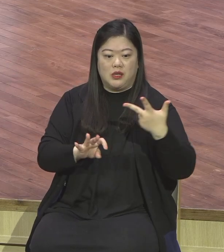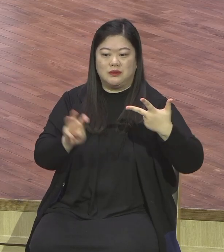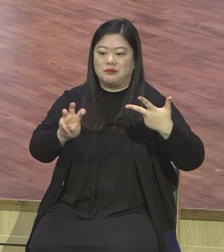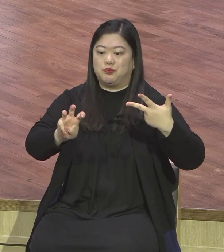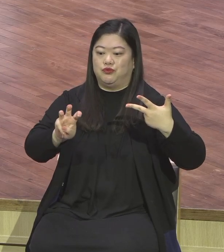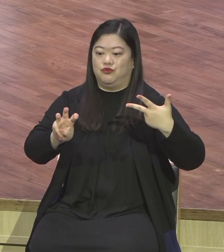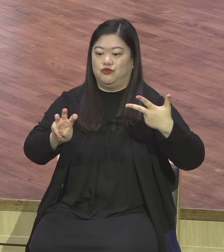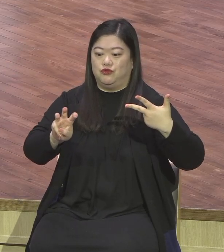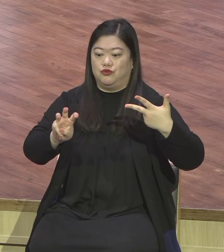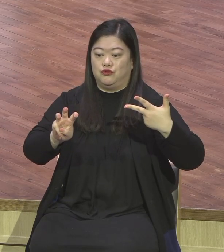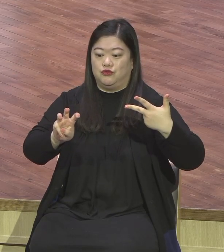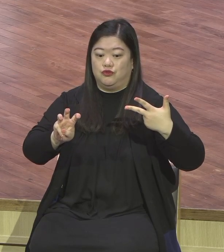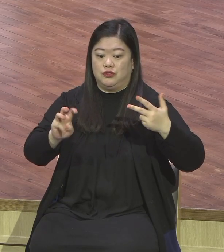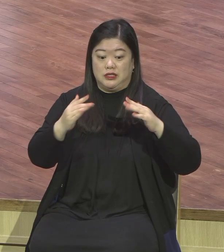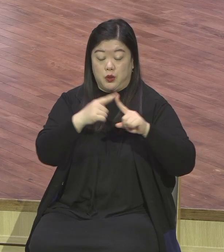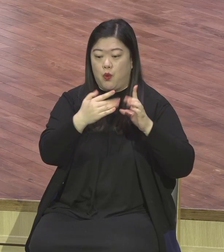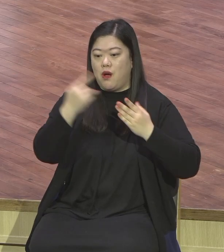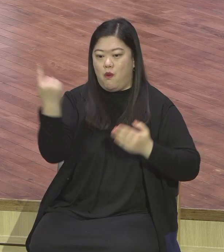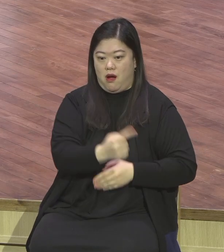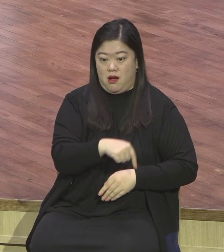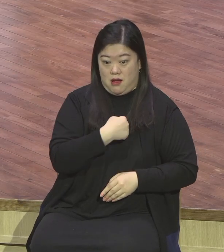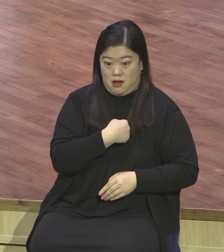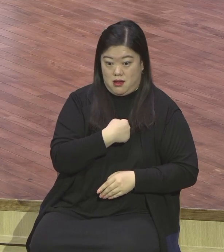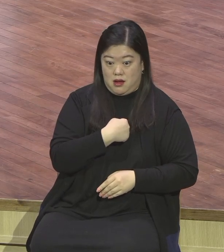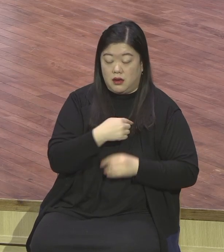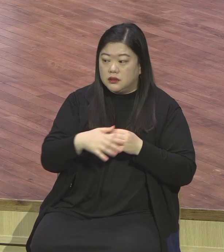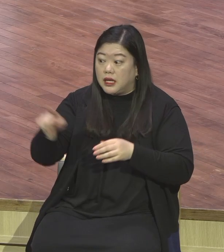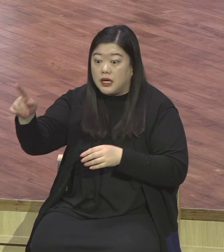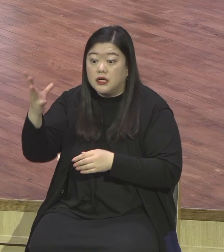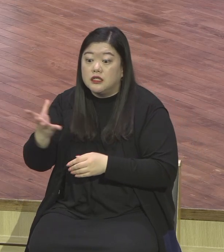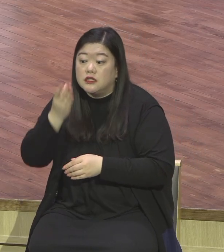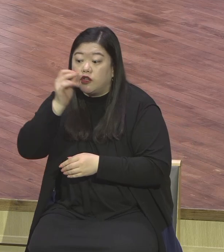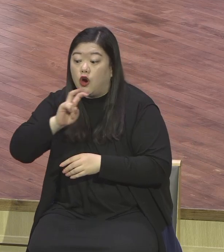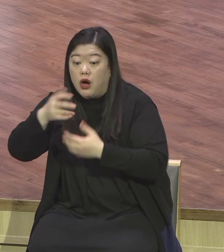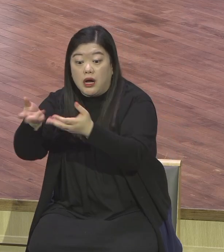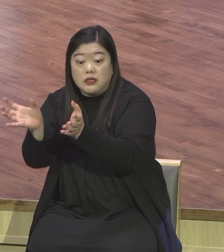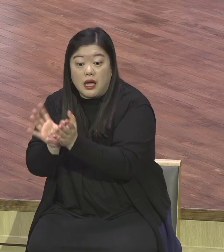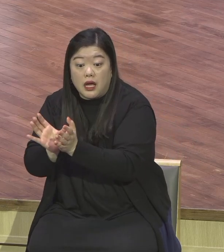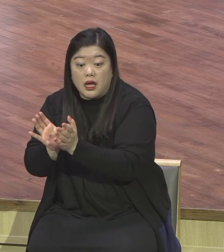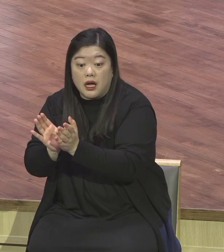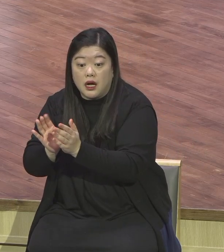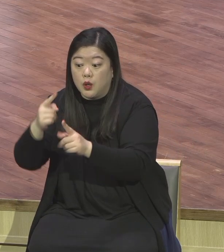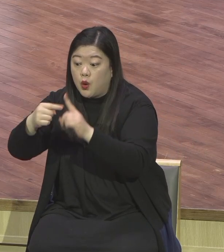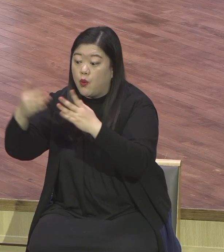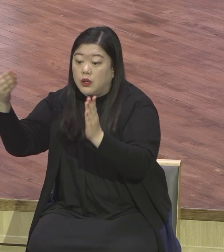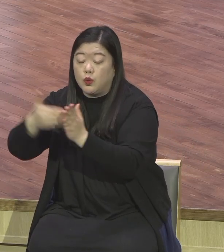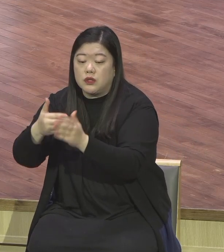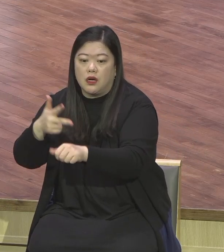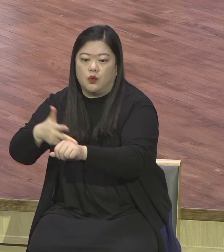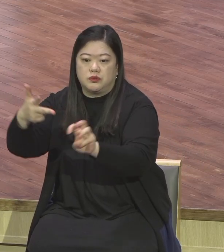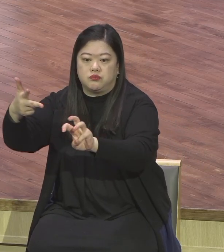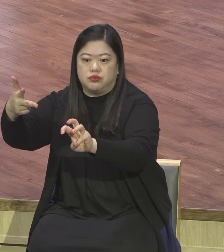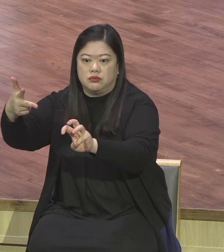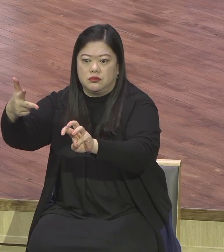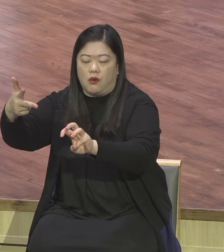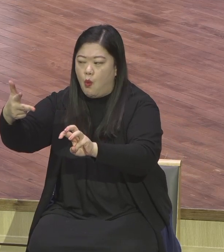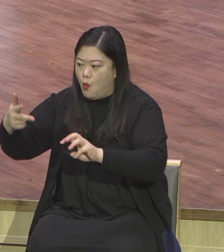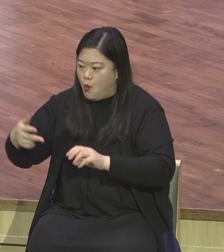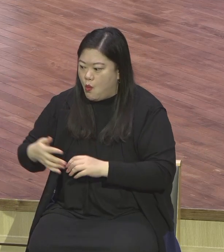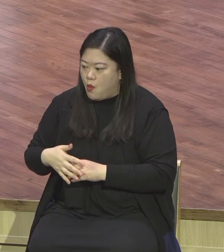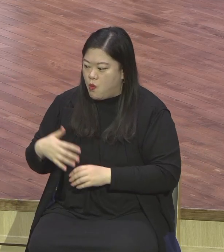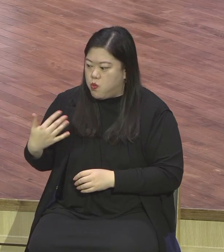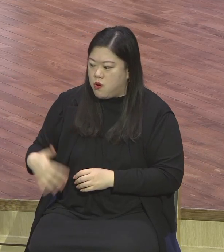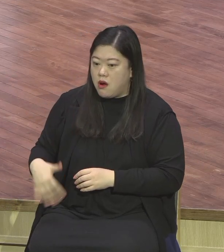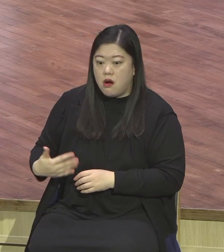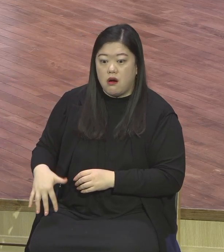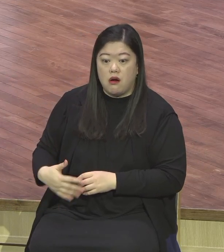보면 그때 오더라고 7시 반까지 인가 봐 그러니까 내가 딱 들어오고 오늘도 보니까 막 열심히